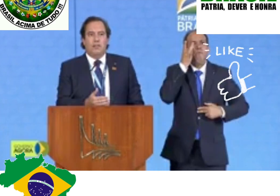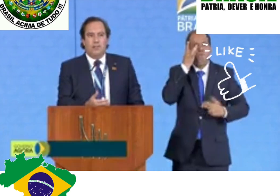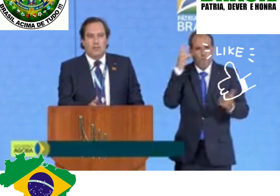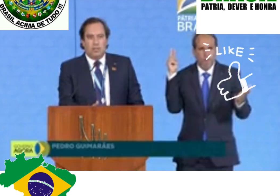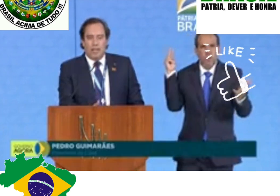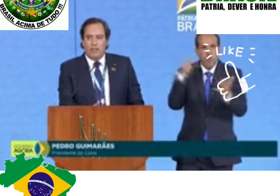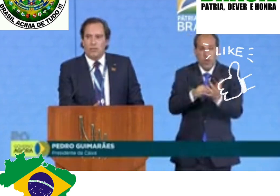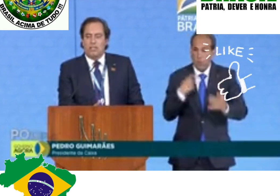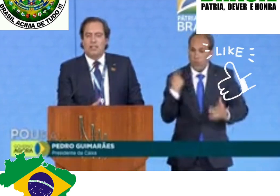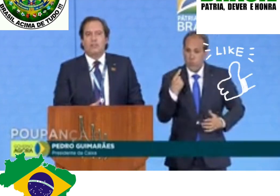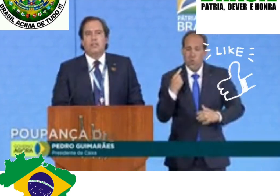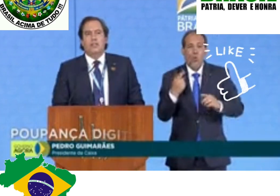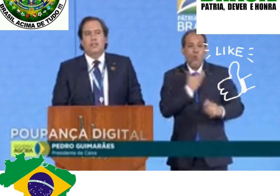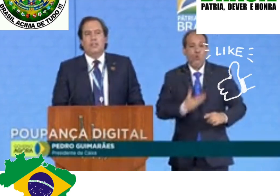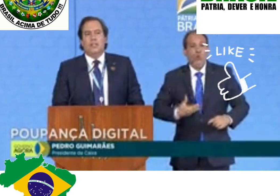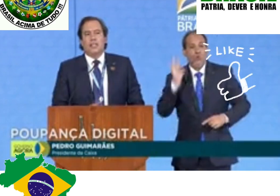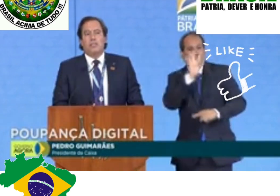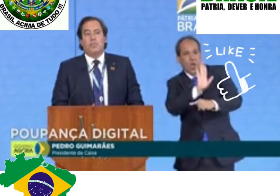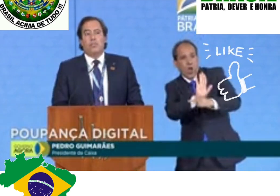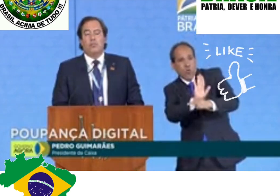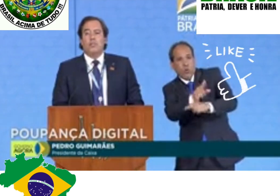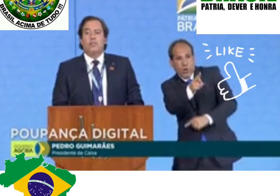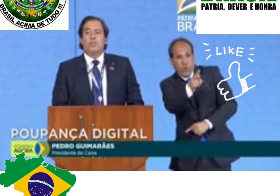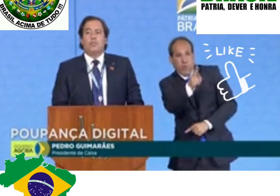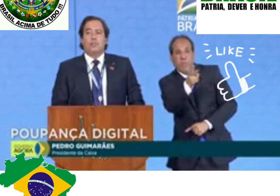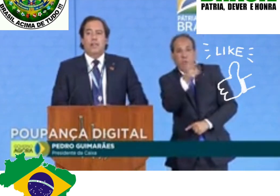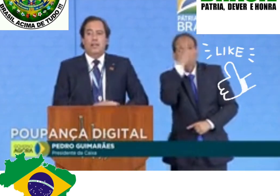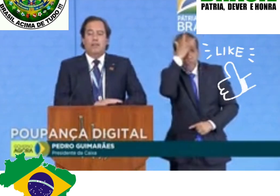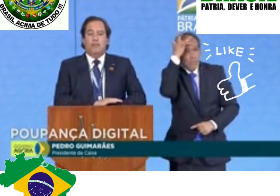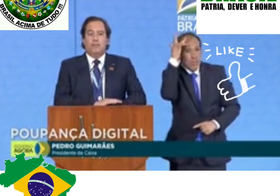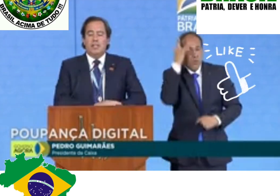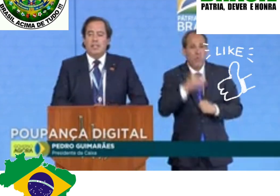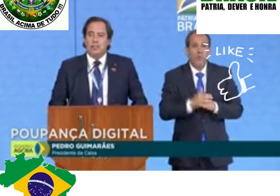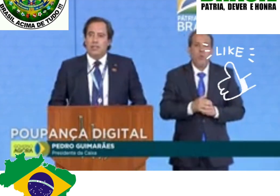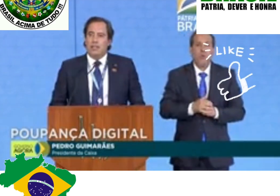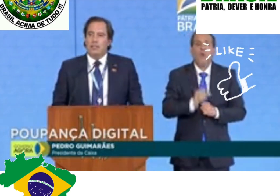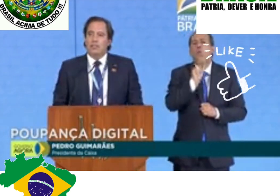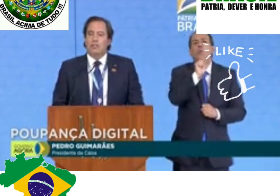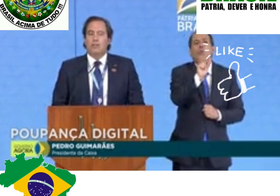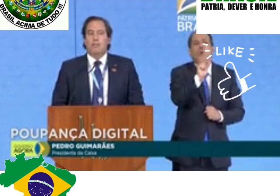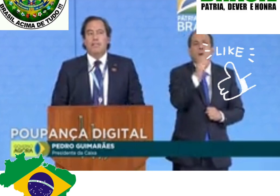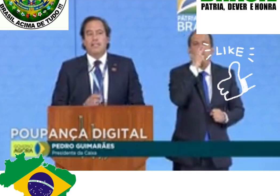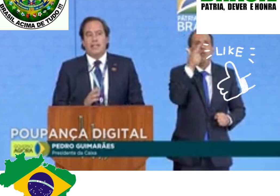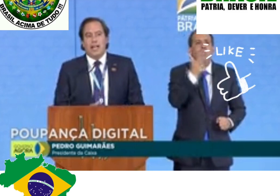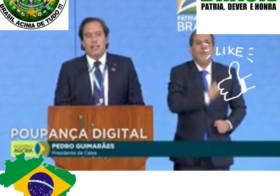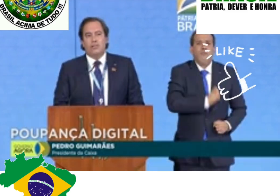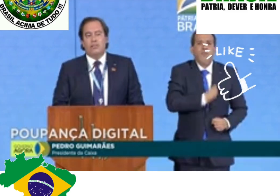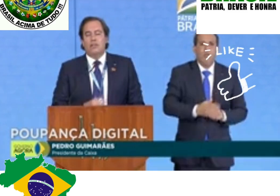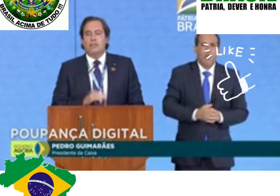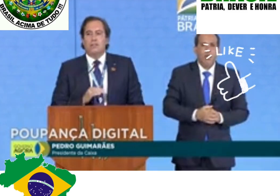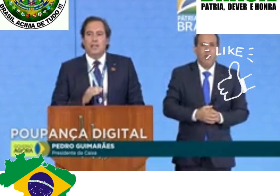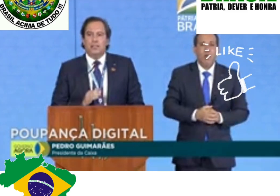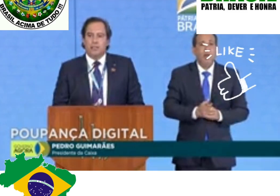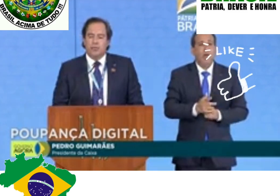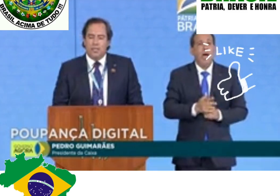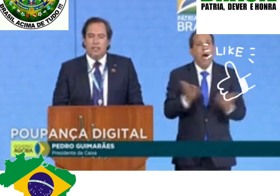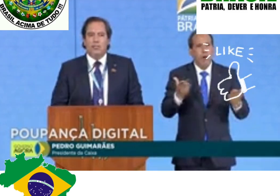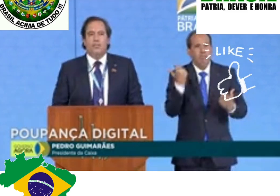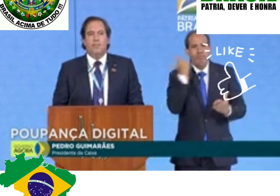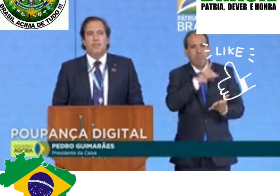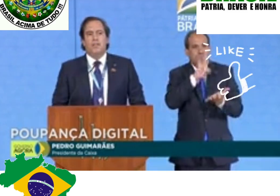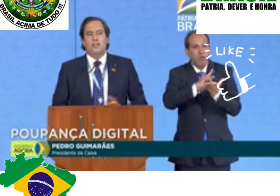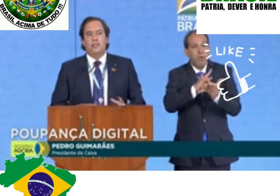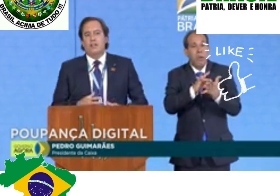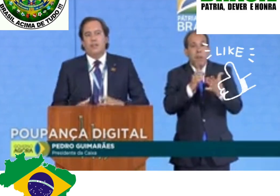federal está ajudando, e essas pessoas eram inexistentes. Metade das